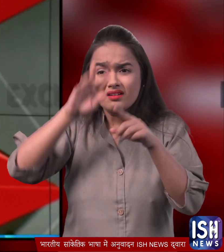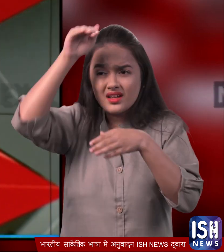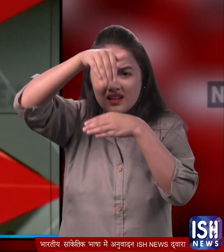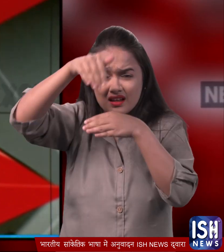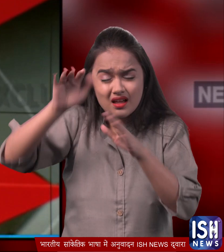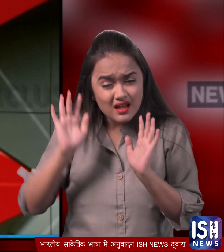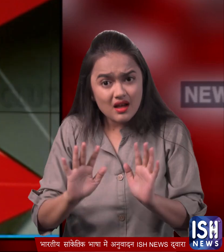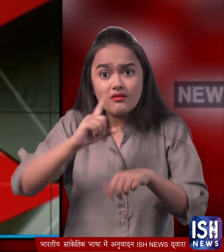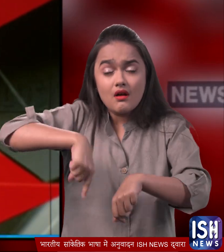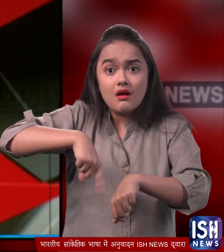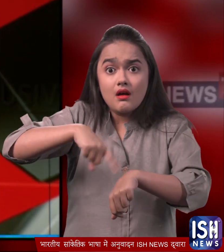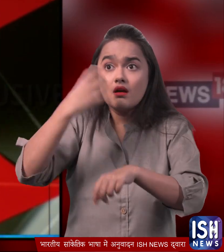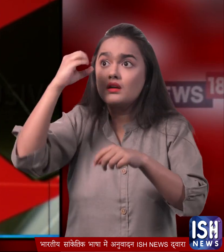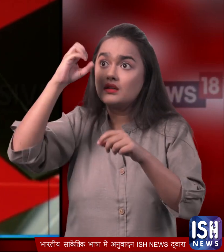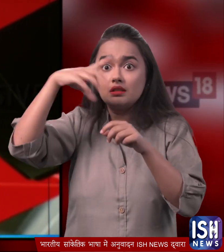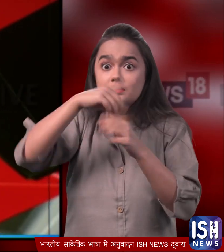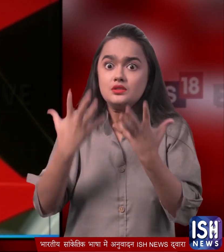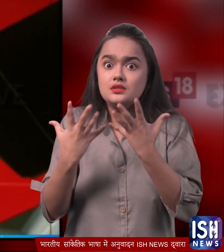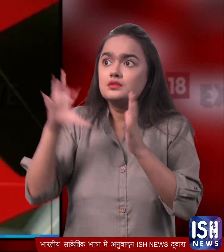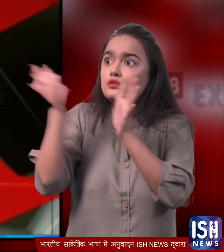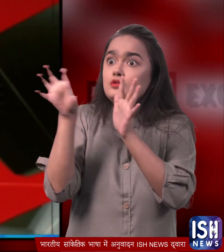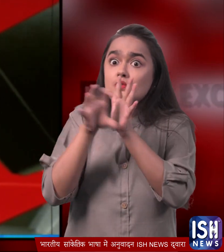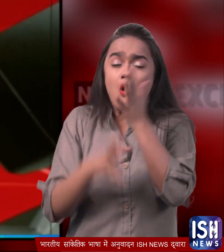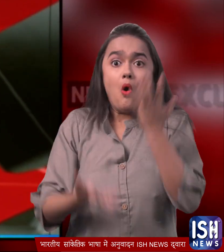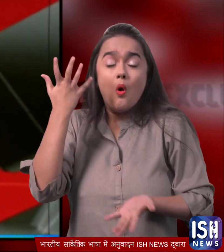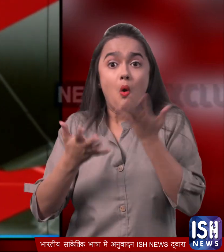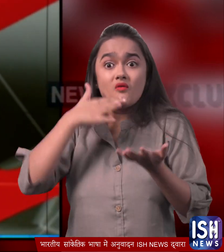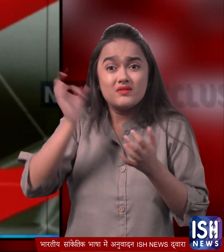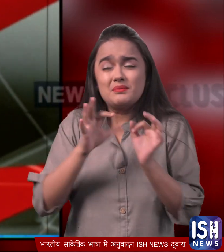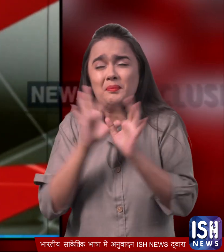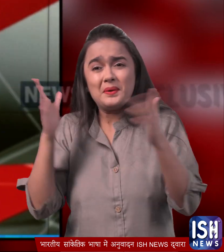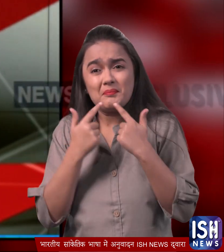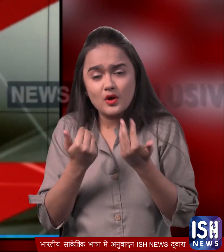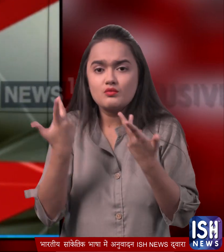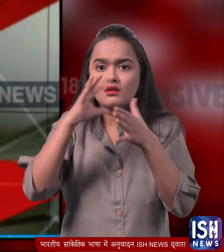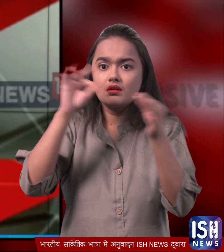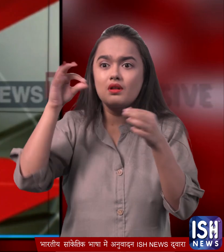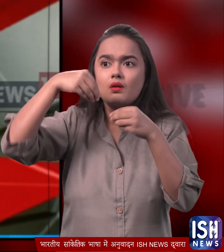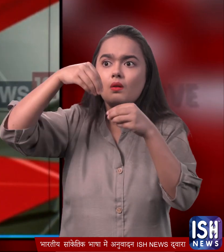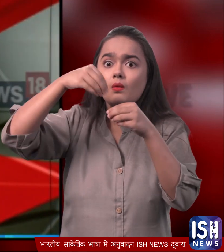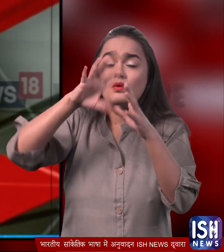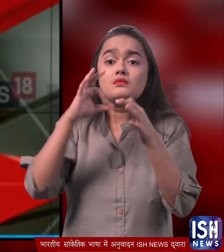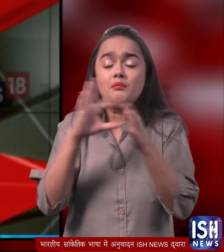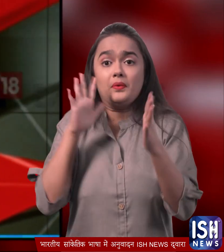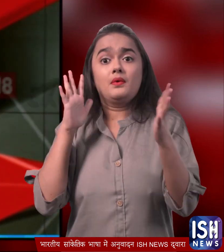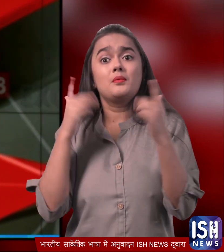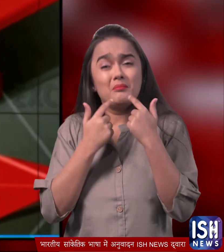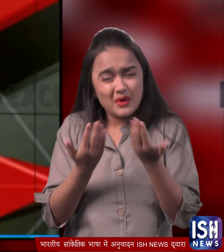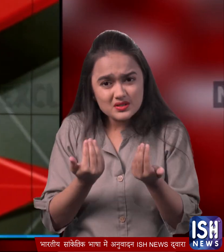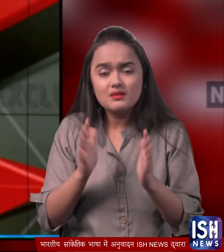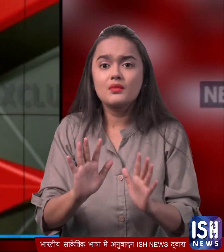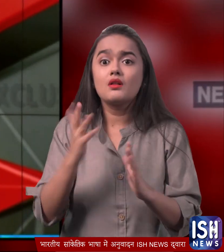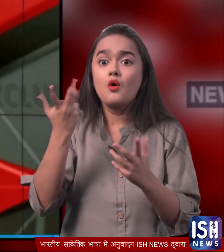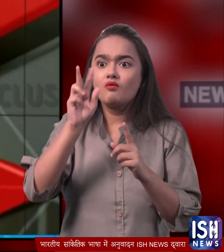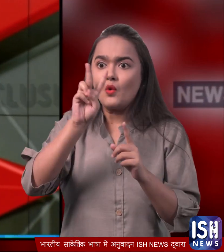ऐसे कई तरह के पुर्जे होते हैं जो लगातार बिजली की सप्लाई से गर्म होने पर फट भी सकते हैं, या फिर टीवी की तार लूज होने से उसमें शॉर्ट सर्किट हो सकता है और